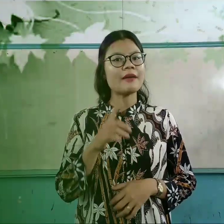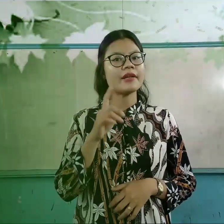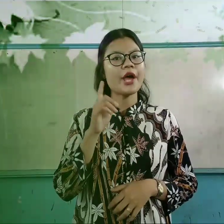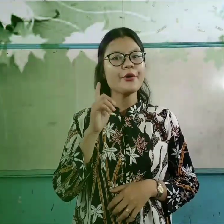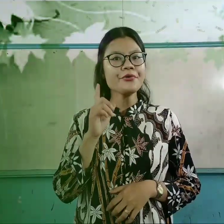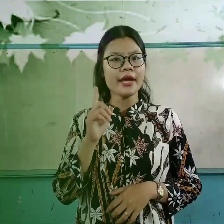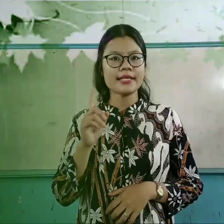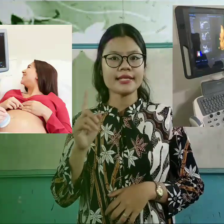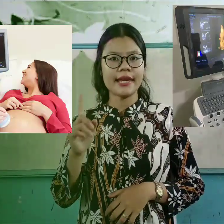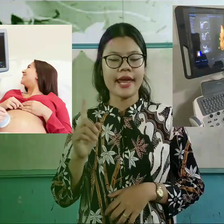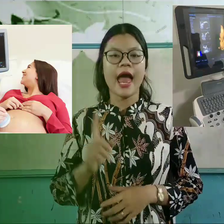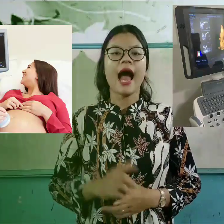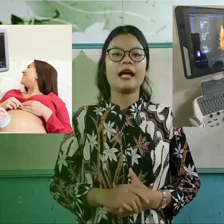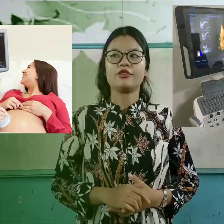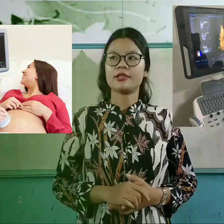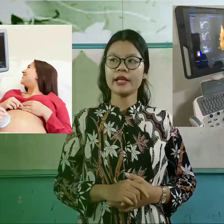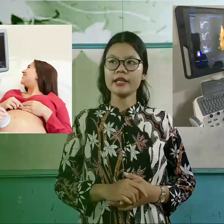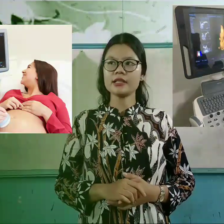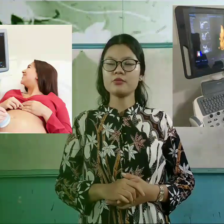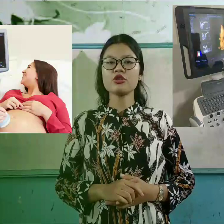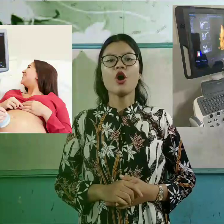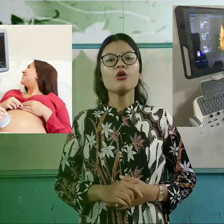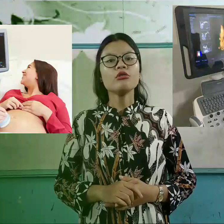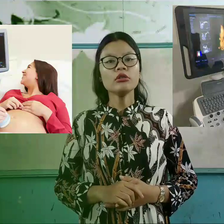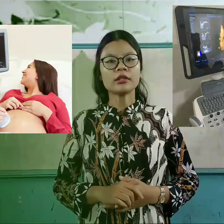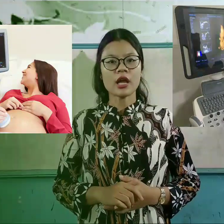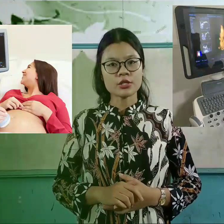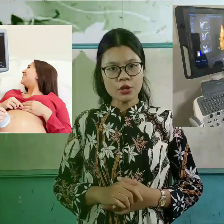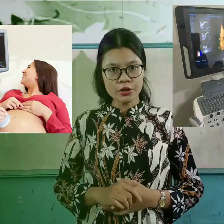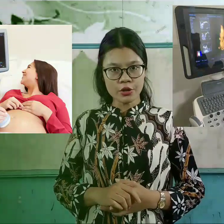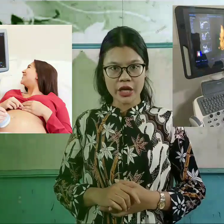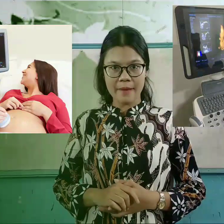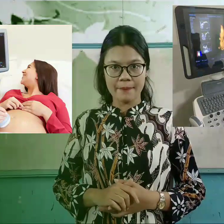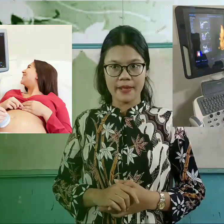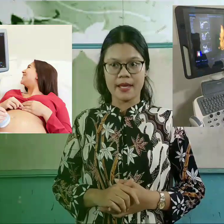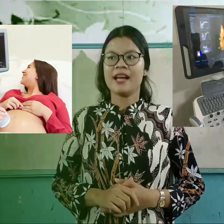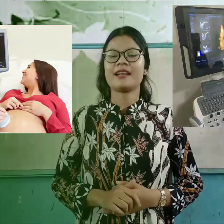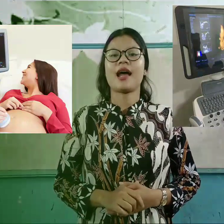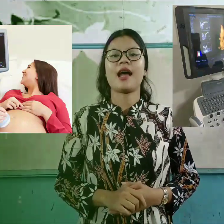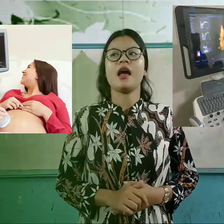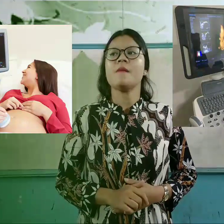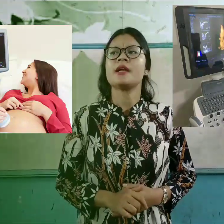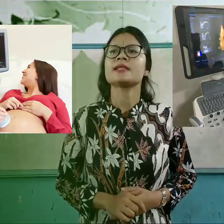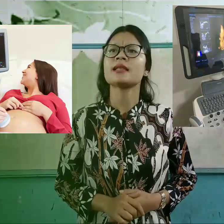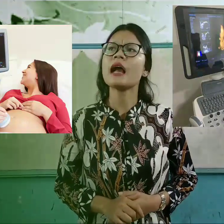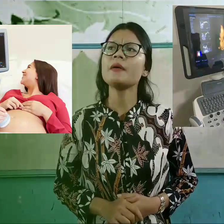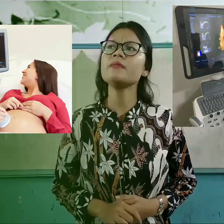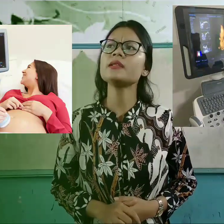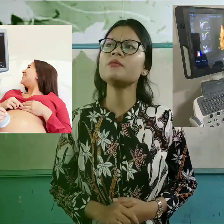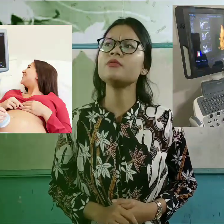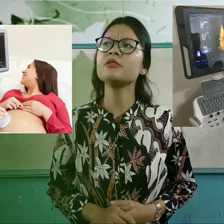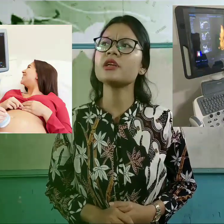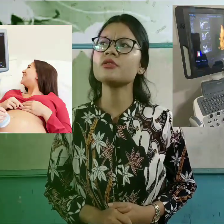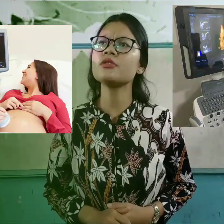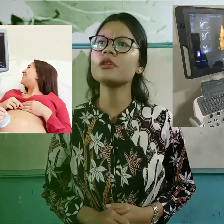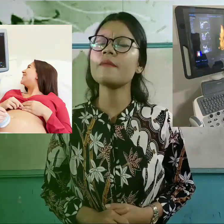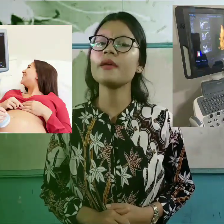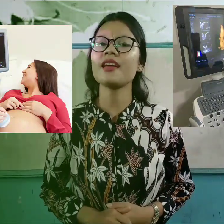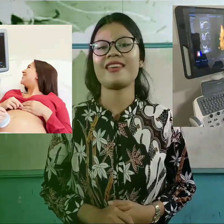namanya USG atau sering disebut ultrasonografi. Nah, pada saat kapan bisa Bu ultrasonografi?